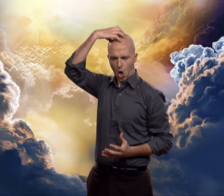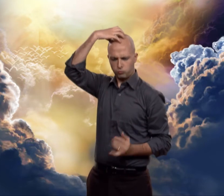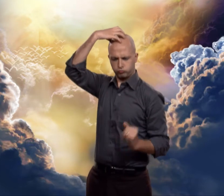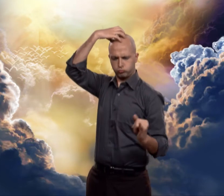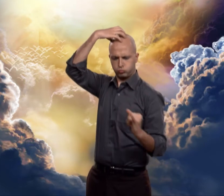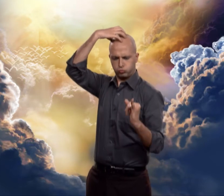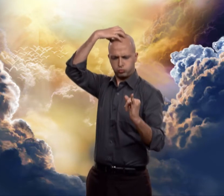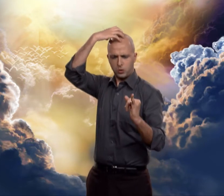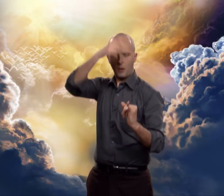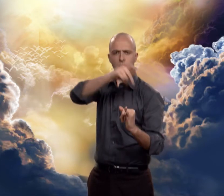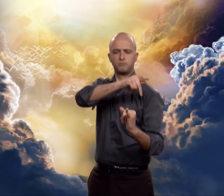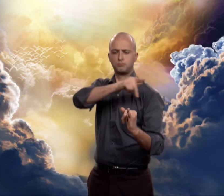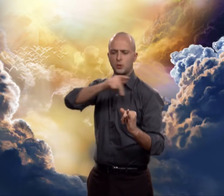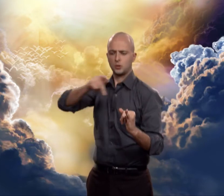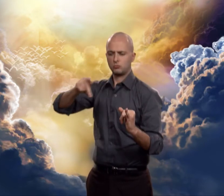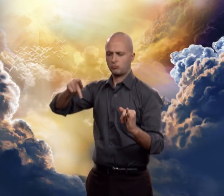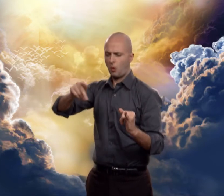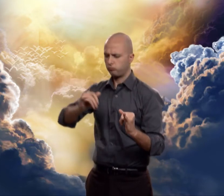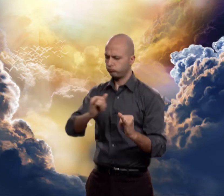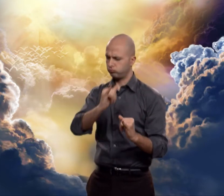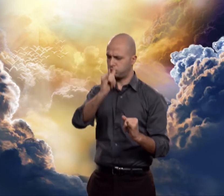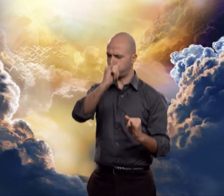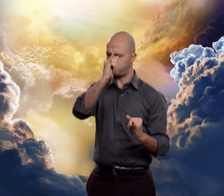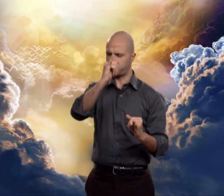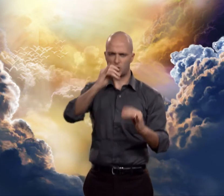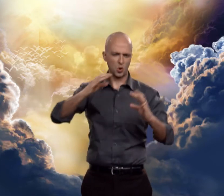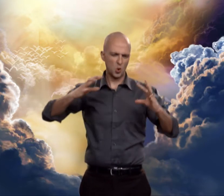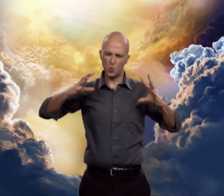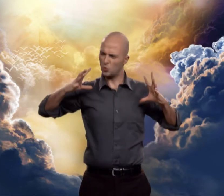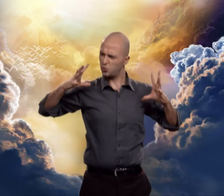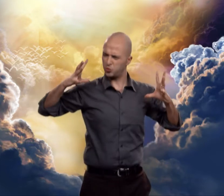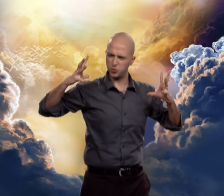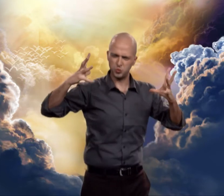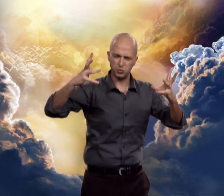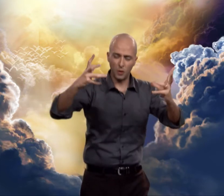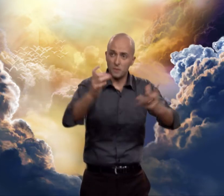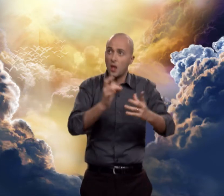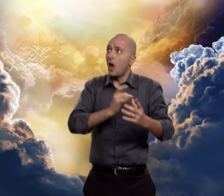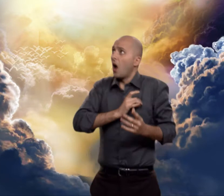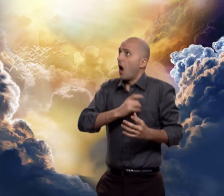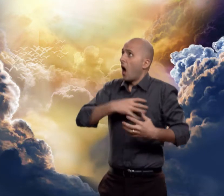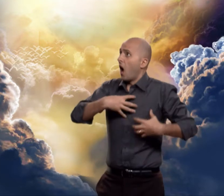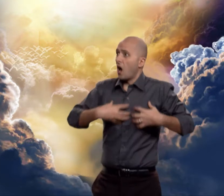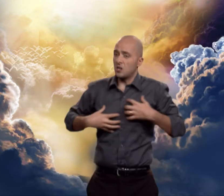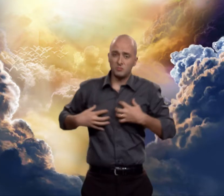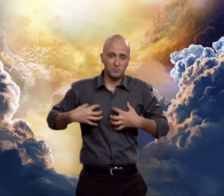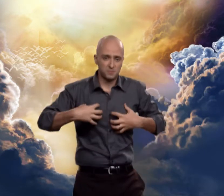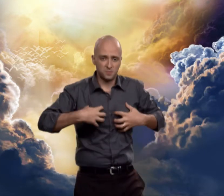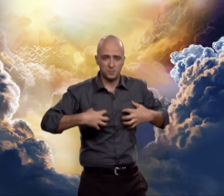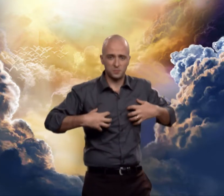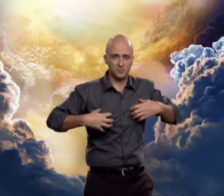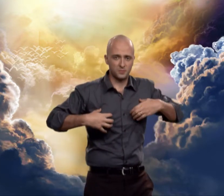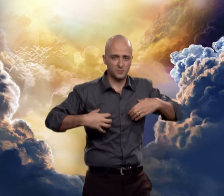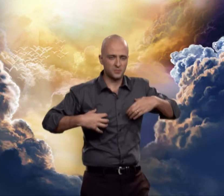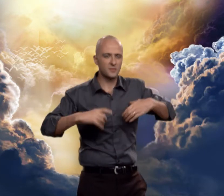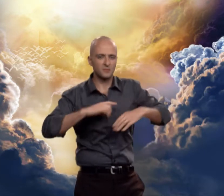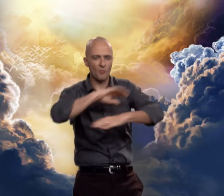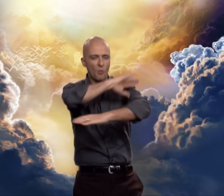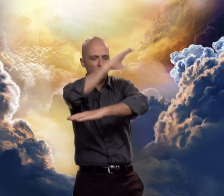mortos. Quantas vezes aquele delicado som os chamou ao arrependimento? Quantas vezes foi ouvida nas